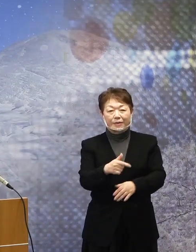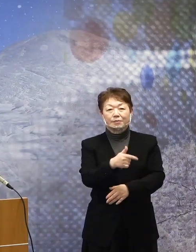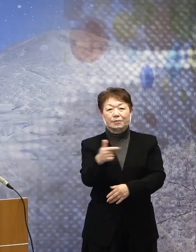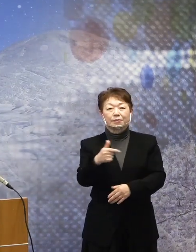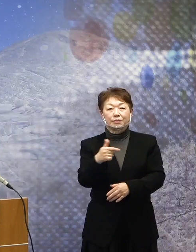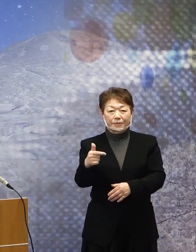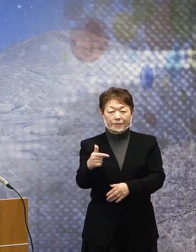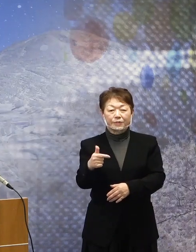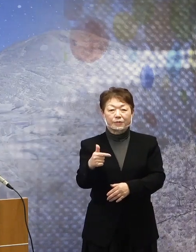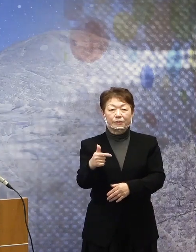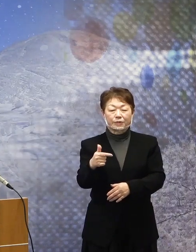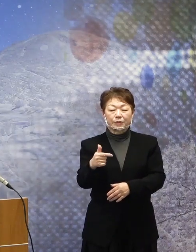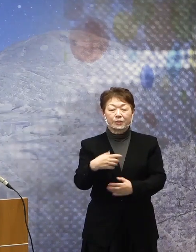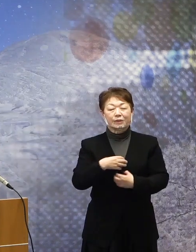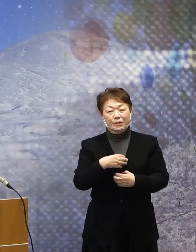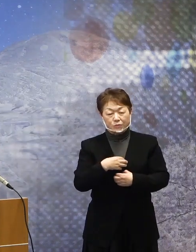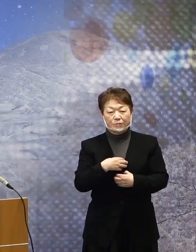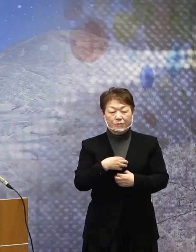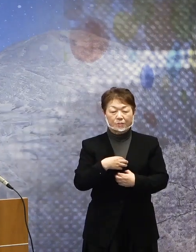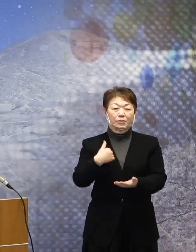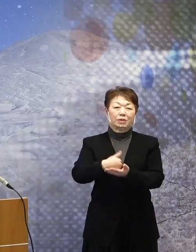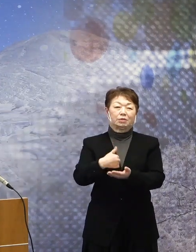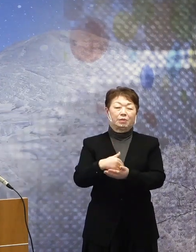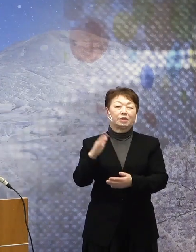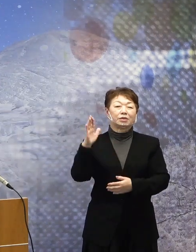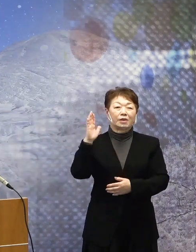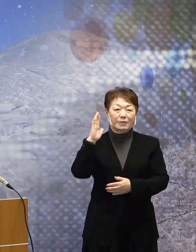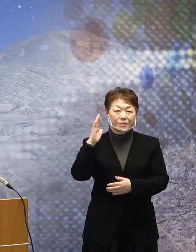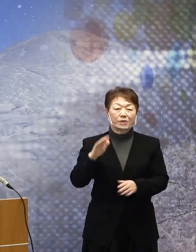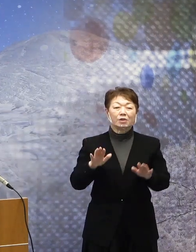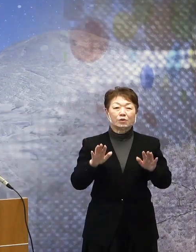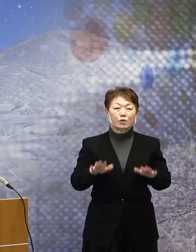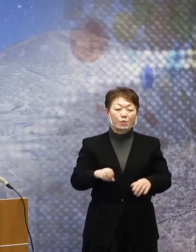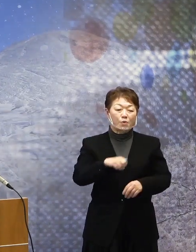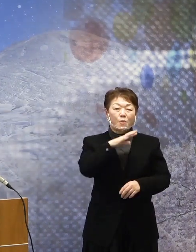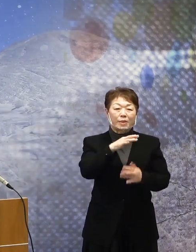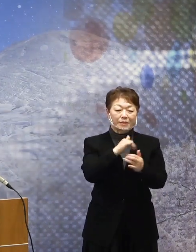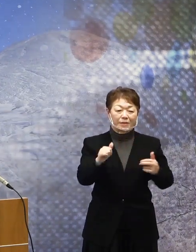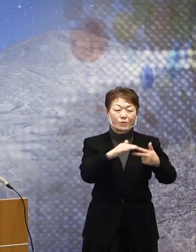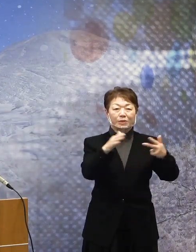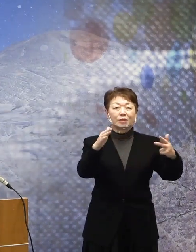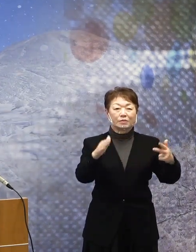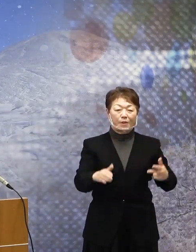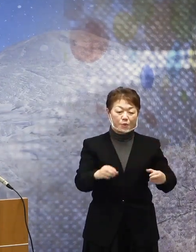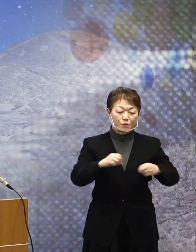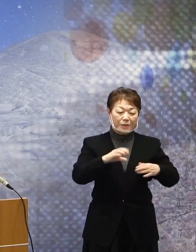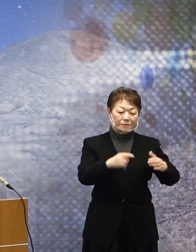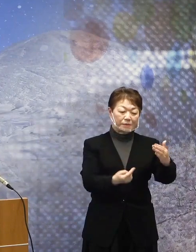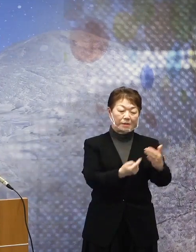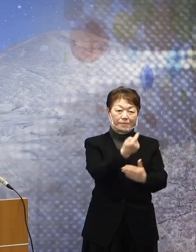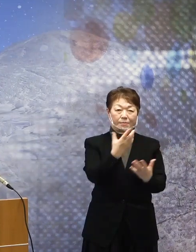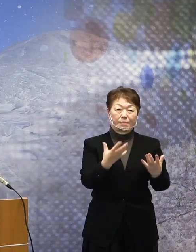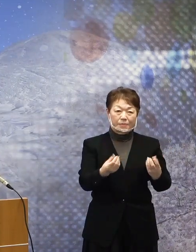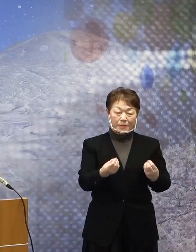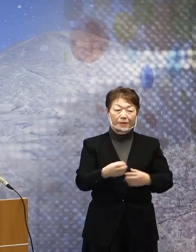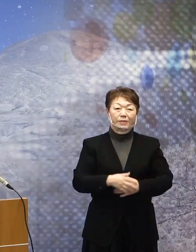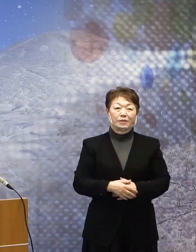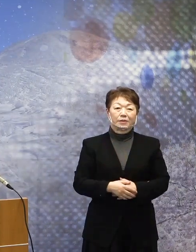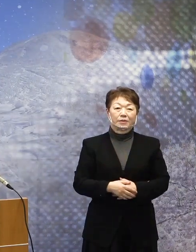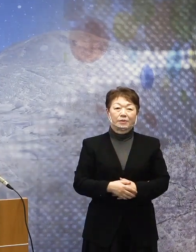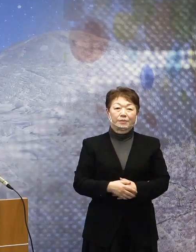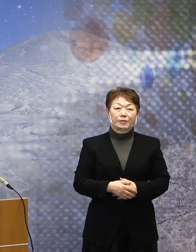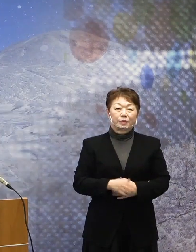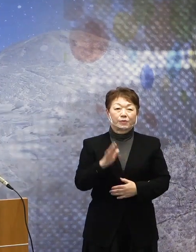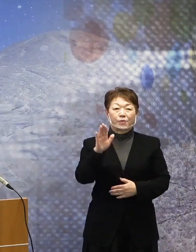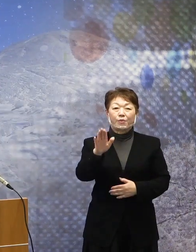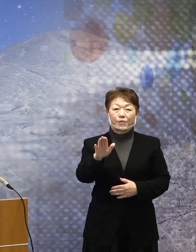悪化というところを大変危惧されておらっしゃいまして、はい、そのため本日は、高齢者施設でのクラスターの発生という報告もありました。で、